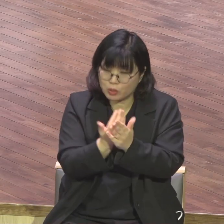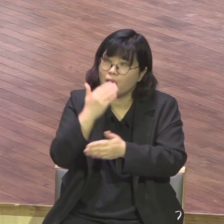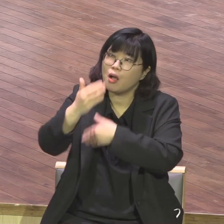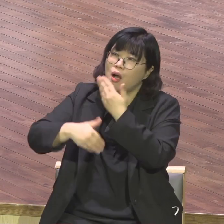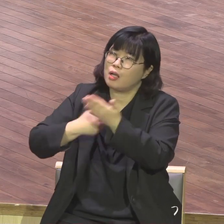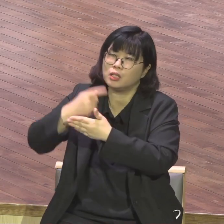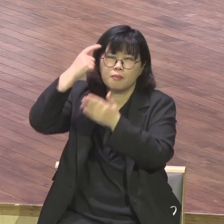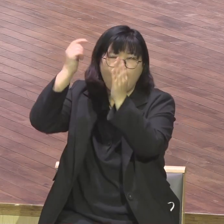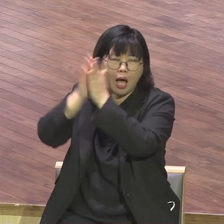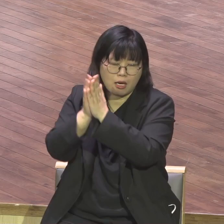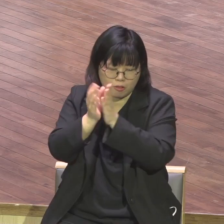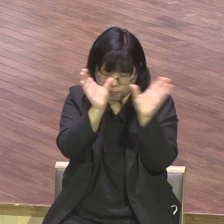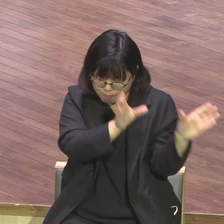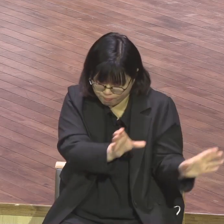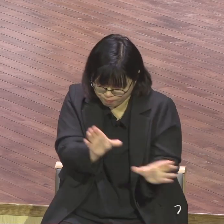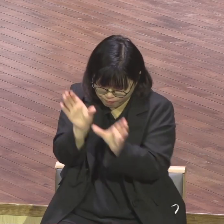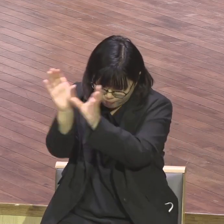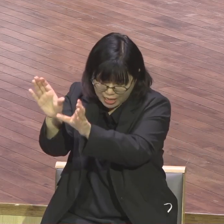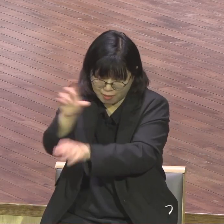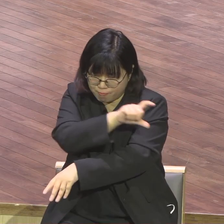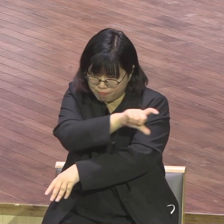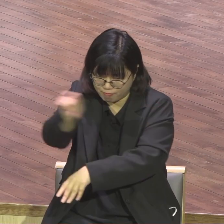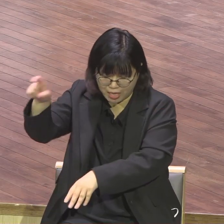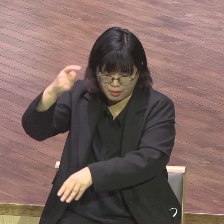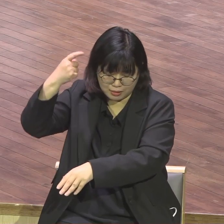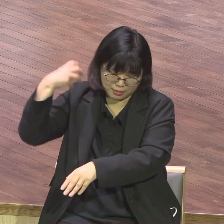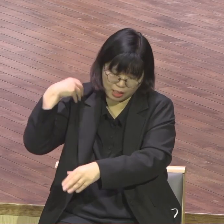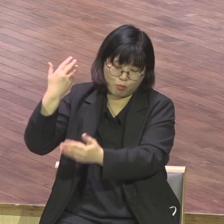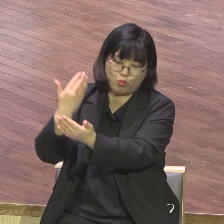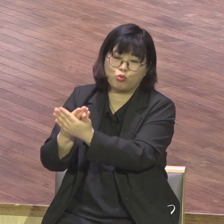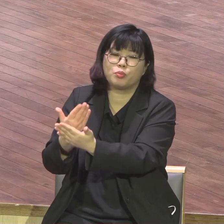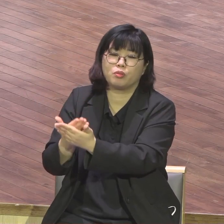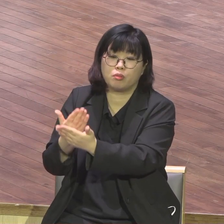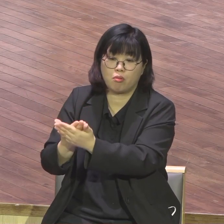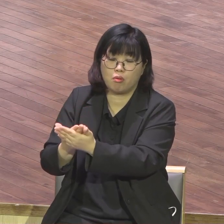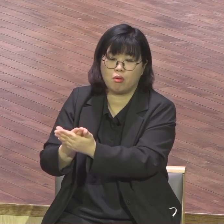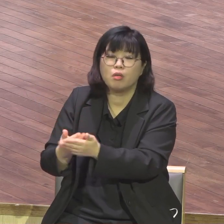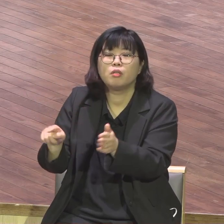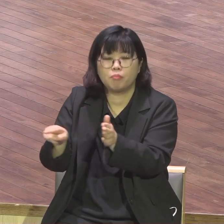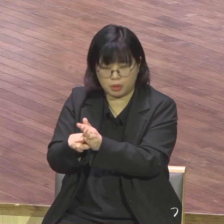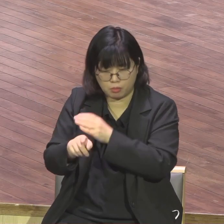역사하여 주옵소서. 그 증거로 씹을 줄 아는 거 아닙니까?